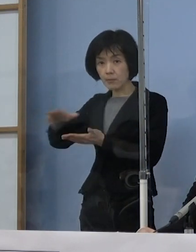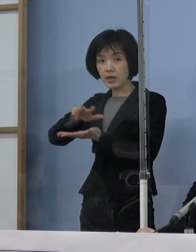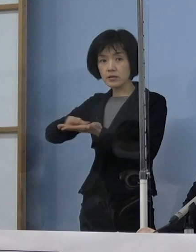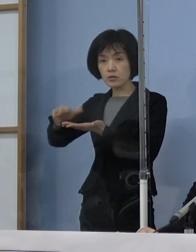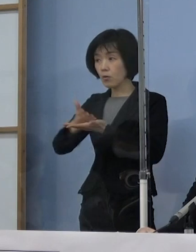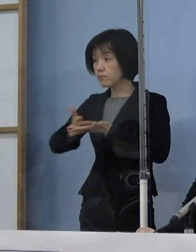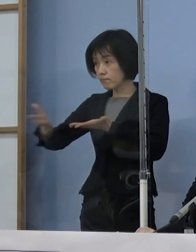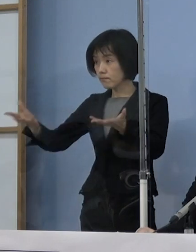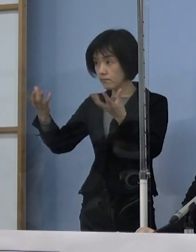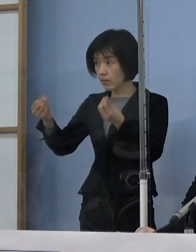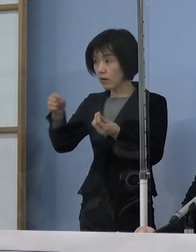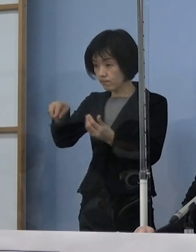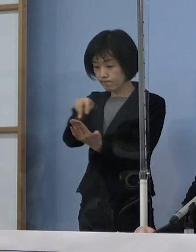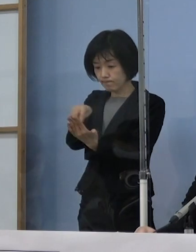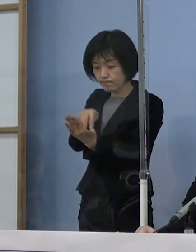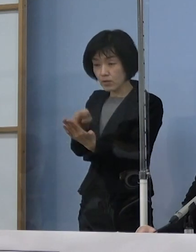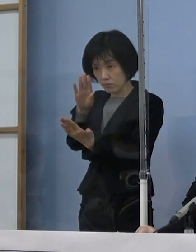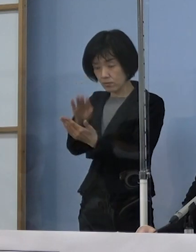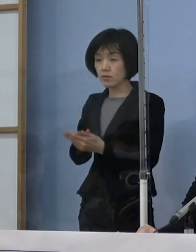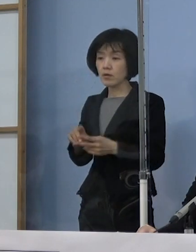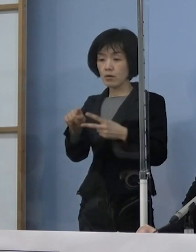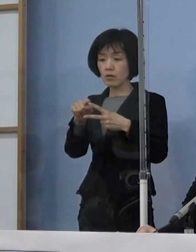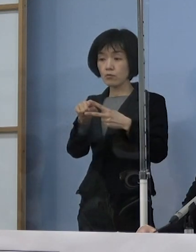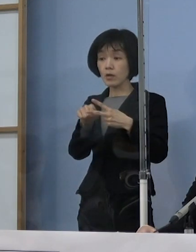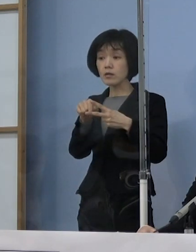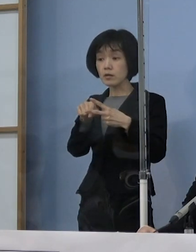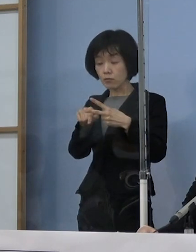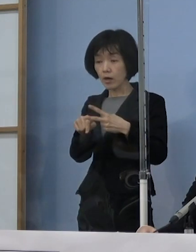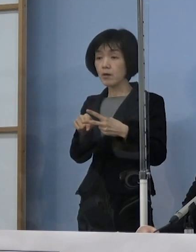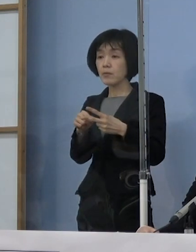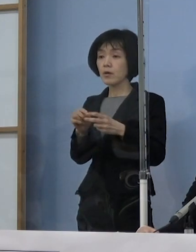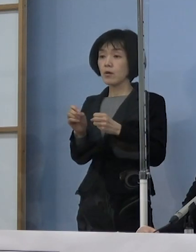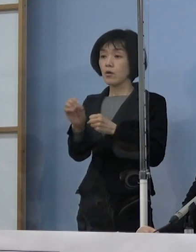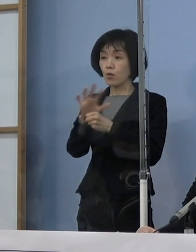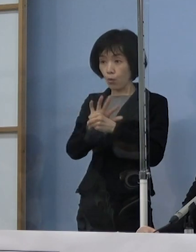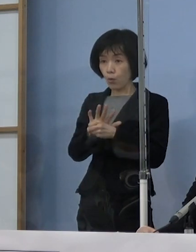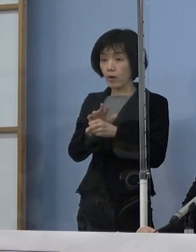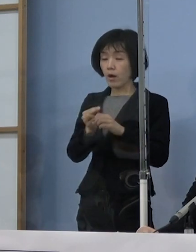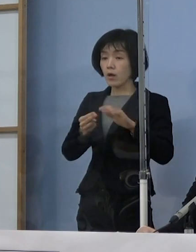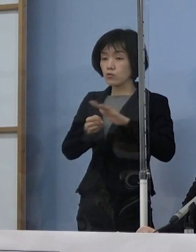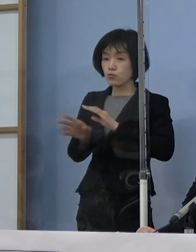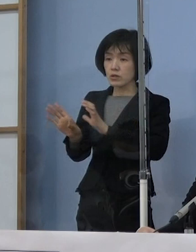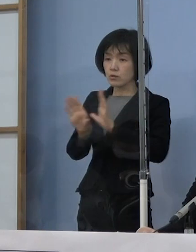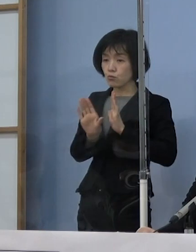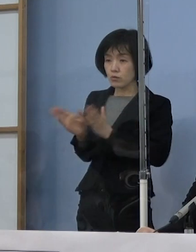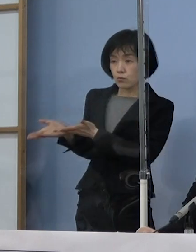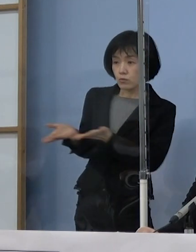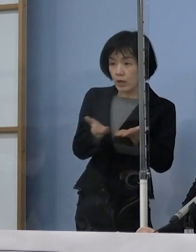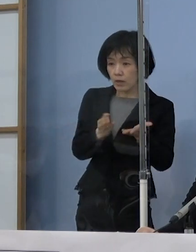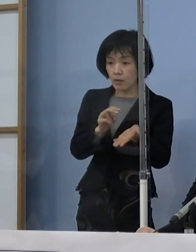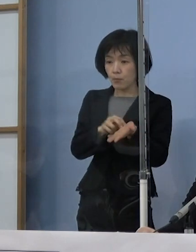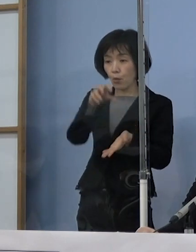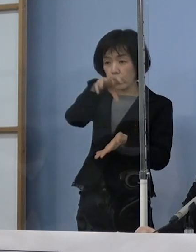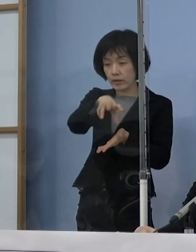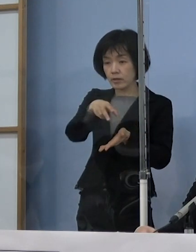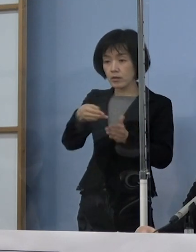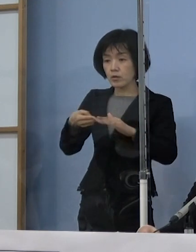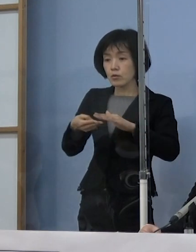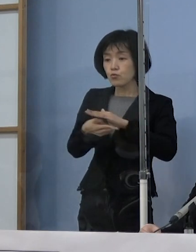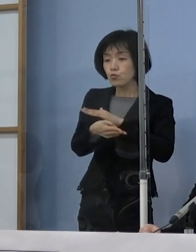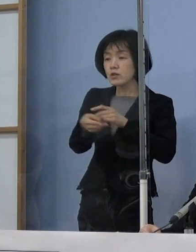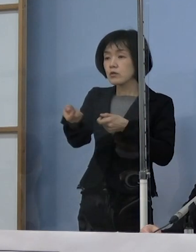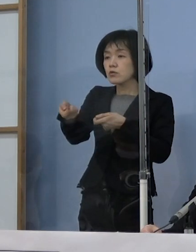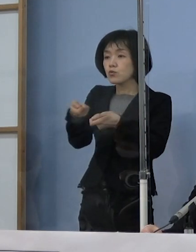照ください。なお現在お二人とも新型コロナウイルス入院受け入れ医療機関に入院調整